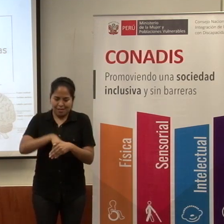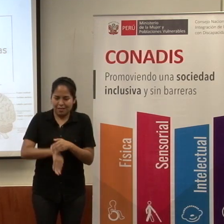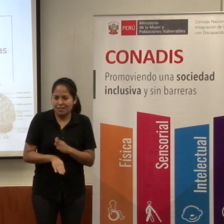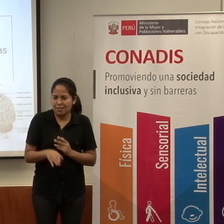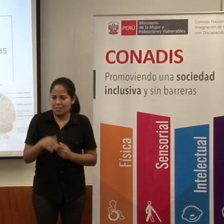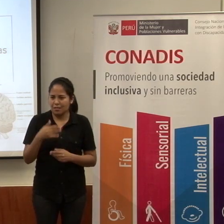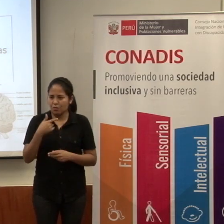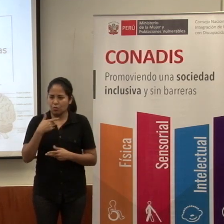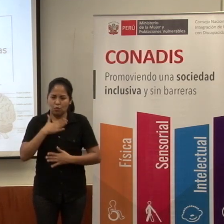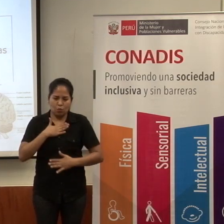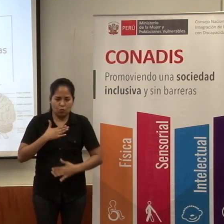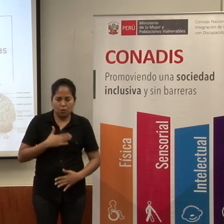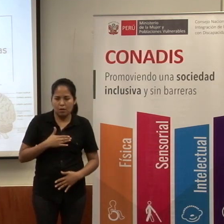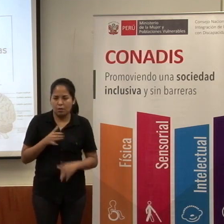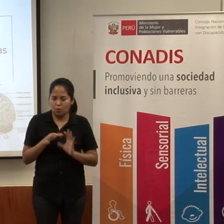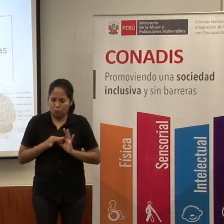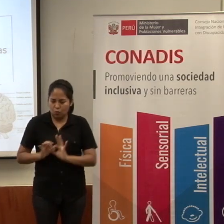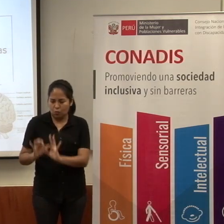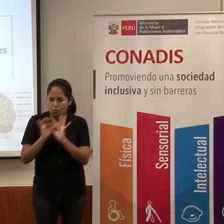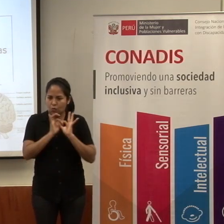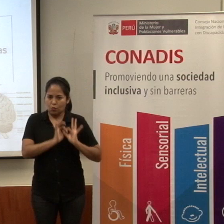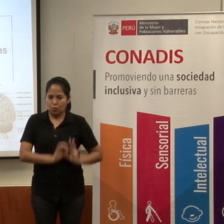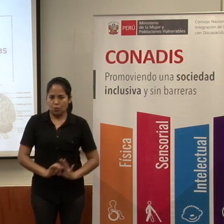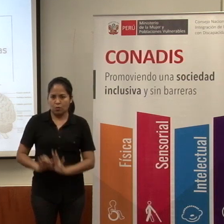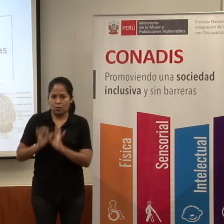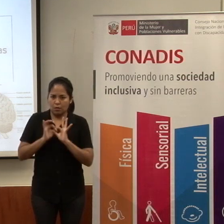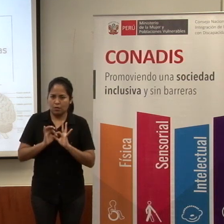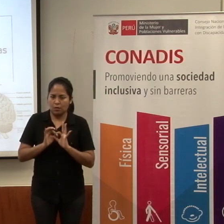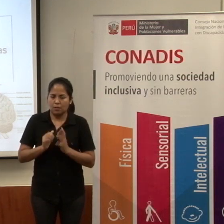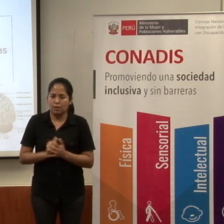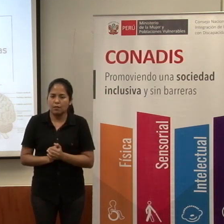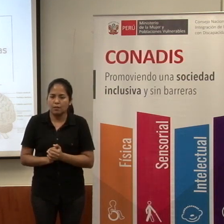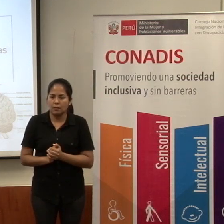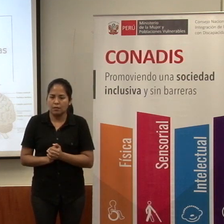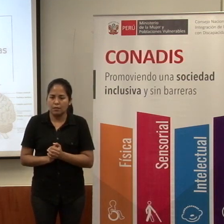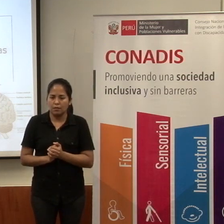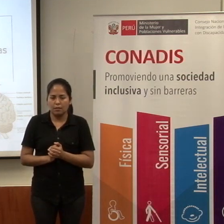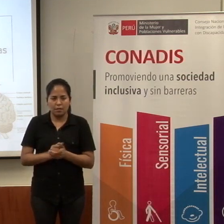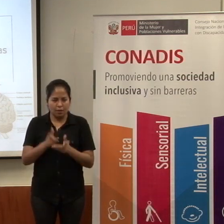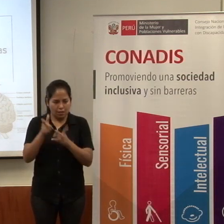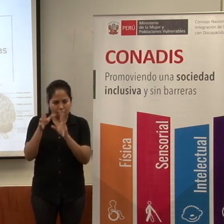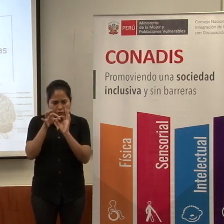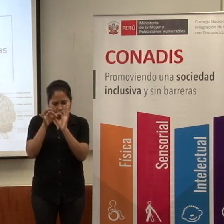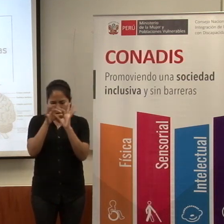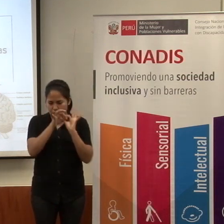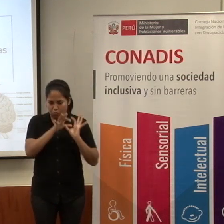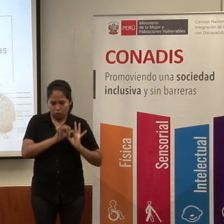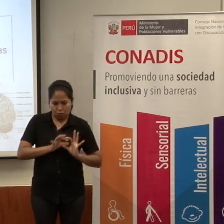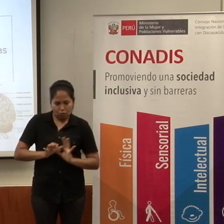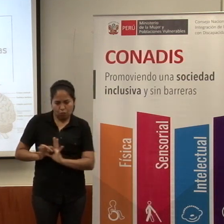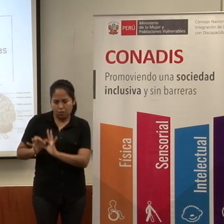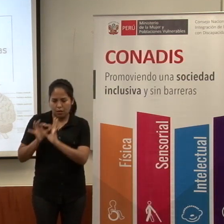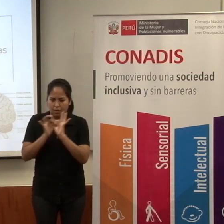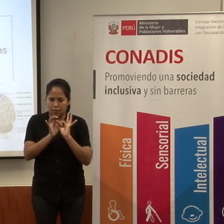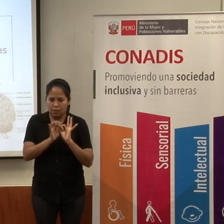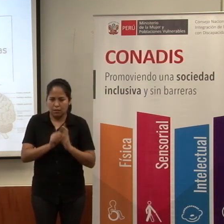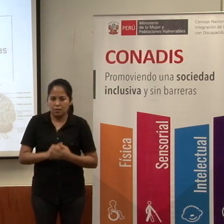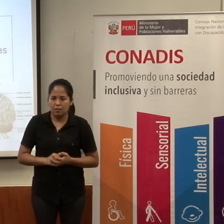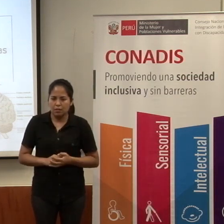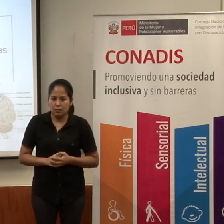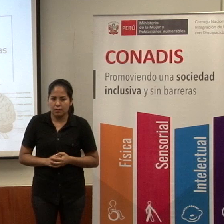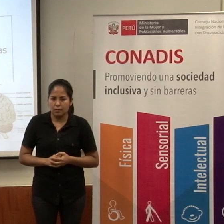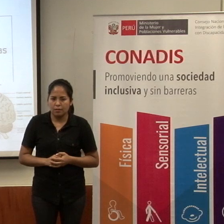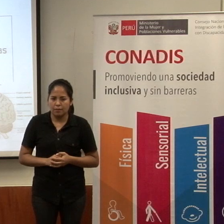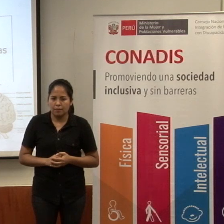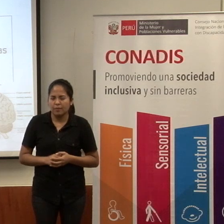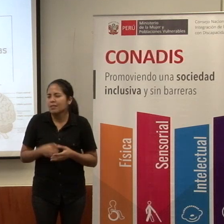neurona y neurona. Y una neurona se puede unir con 10.000 otras neuronas. Entonces,